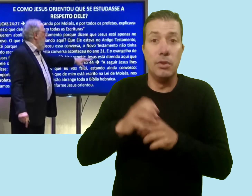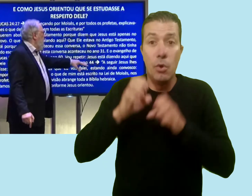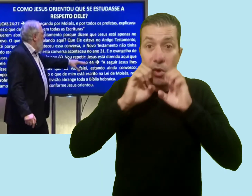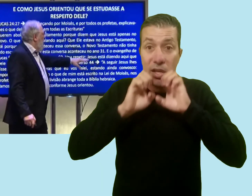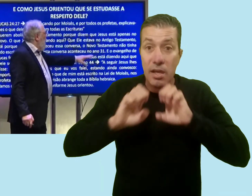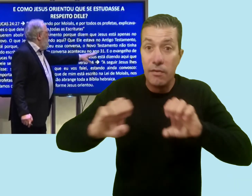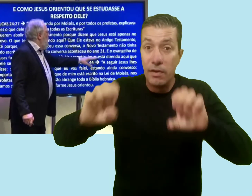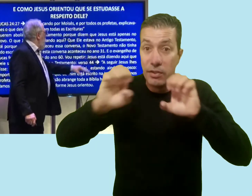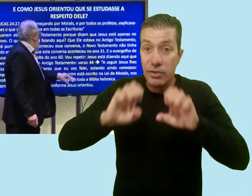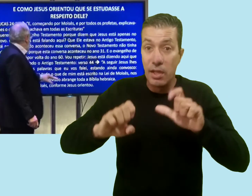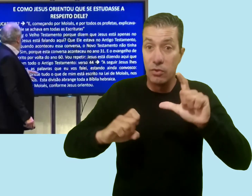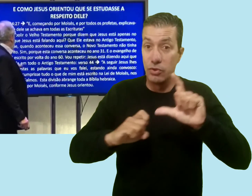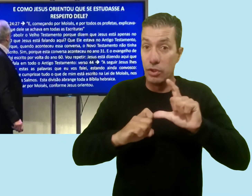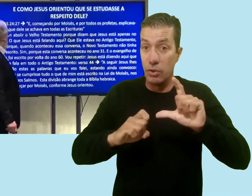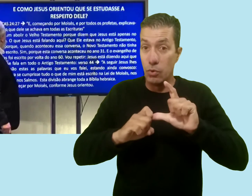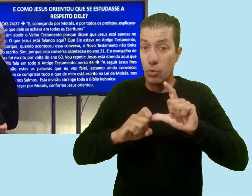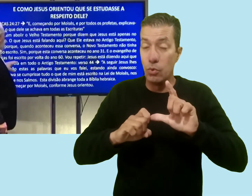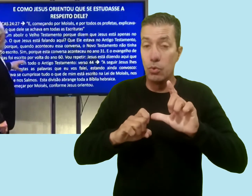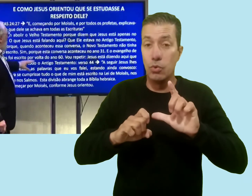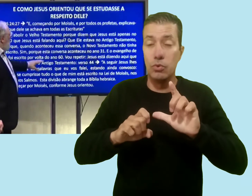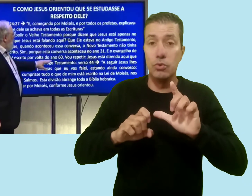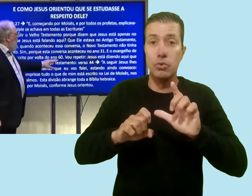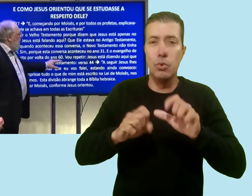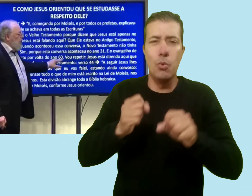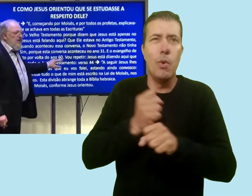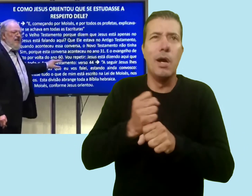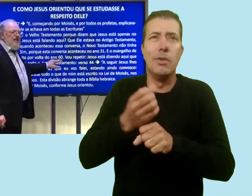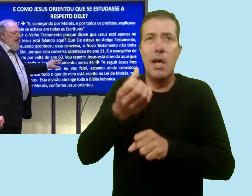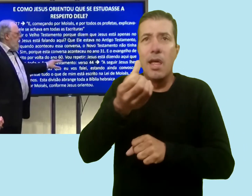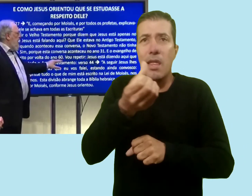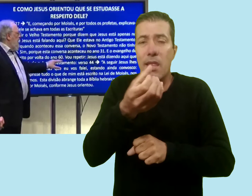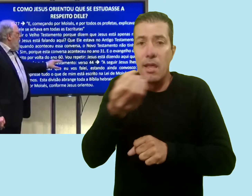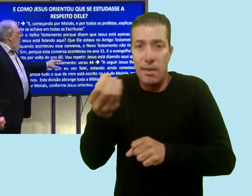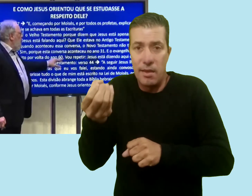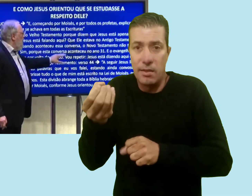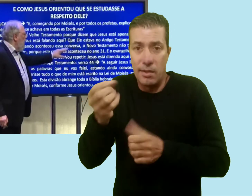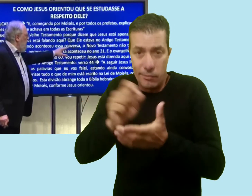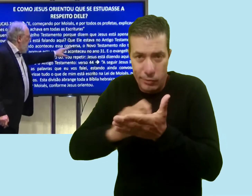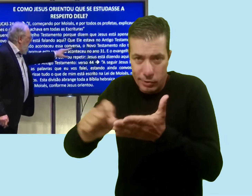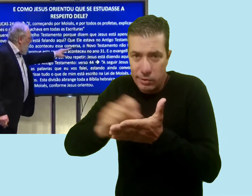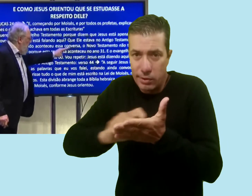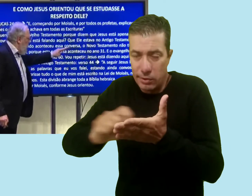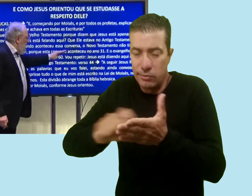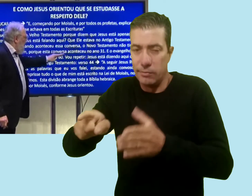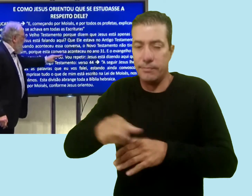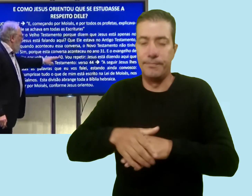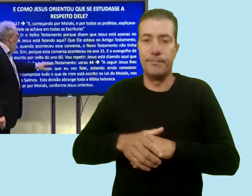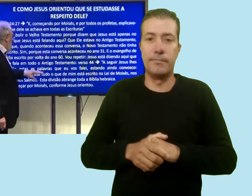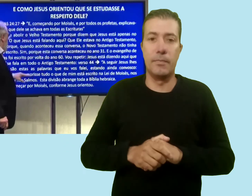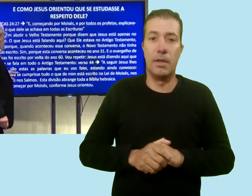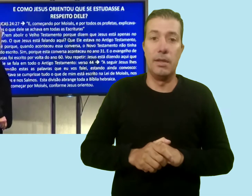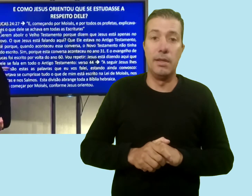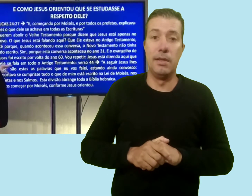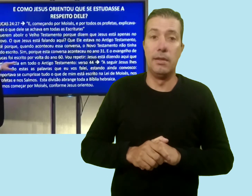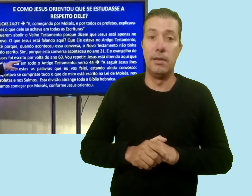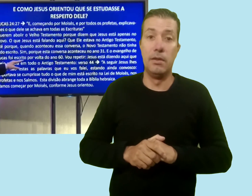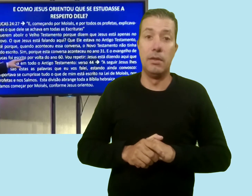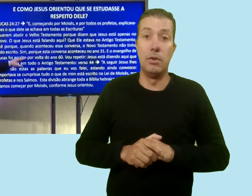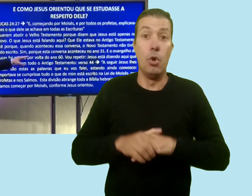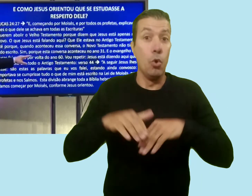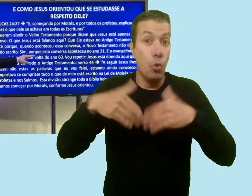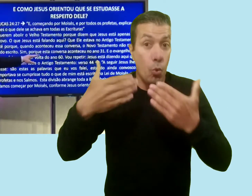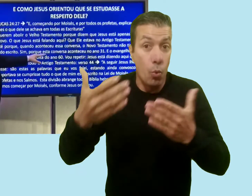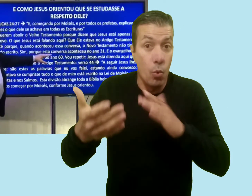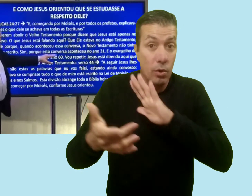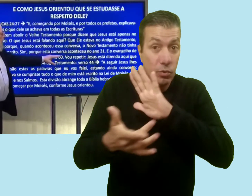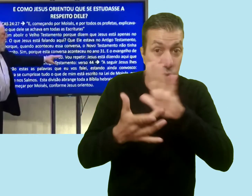frente, tá? E o Evangelho de Lucas foi escrito por volta do ano 60. O que eu quero dizer? Eu quero dizer aqui, ó,